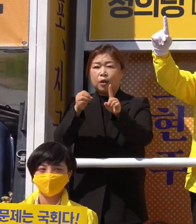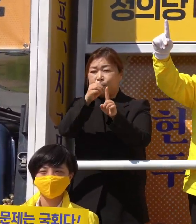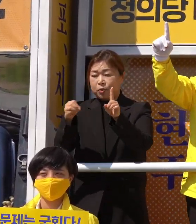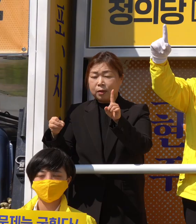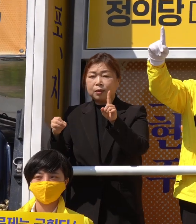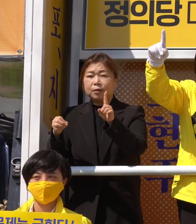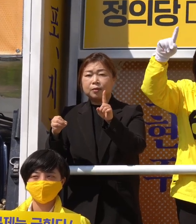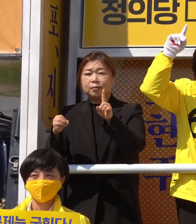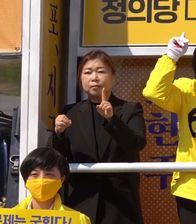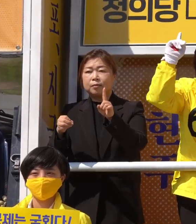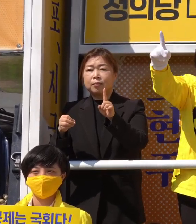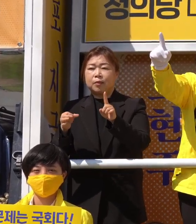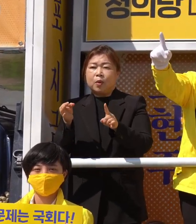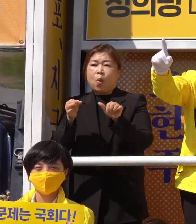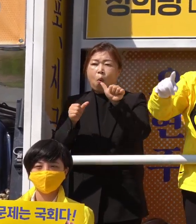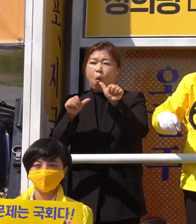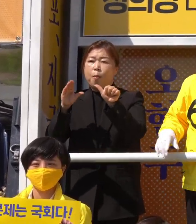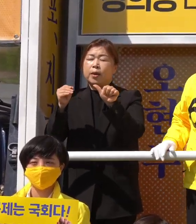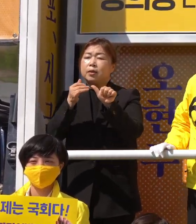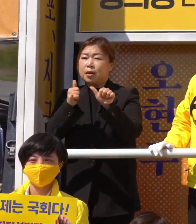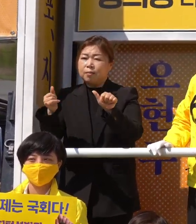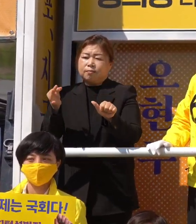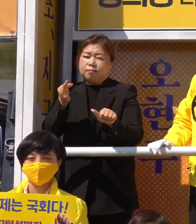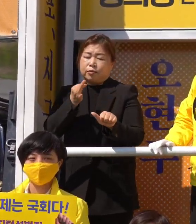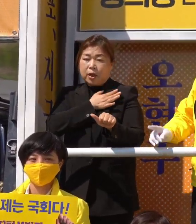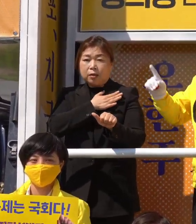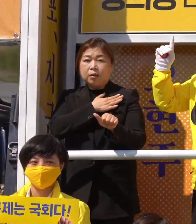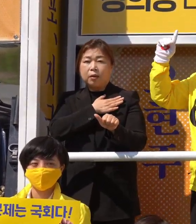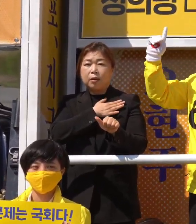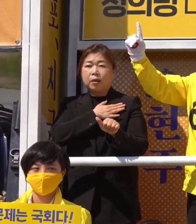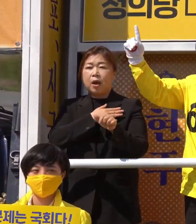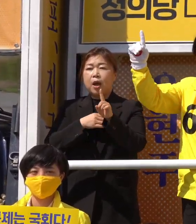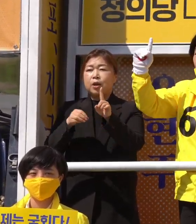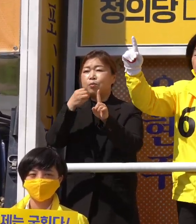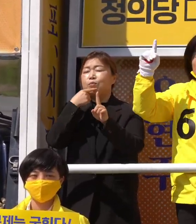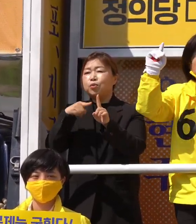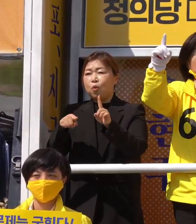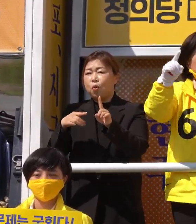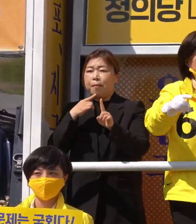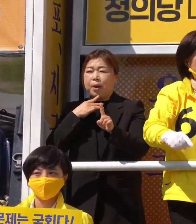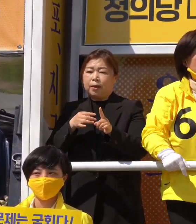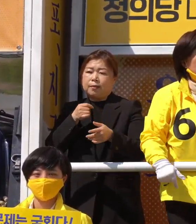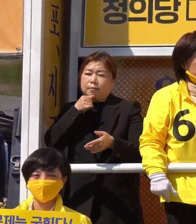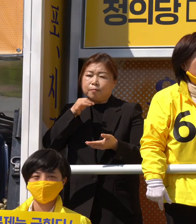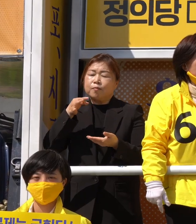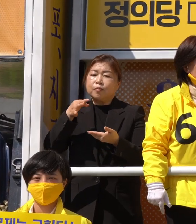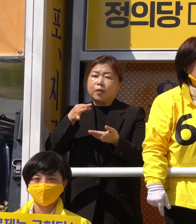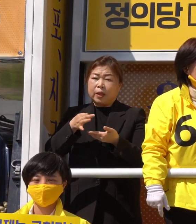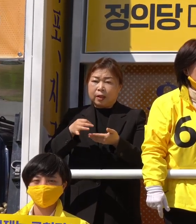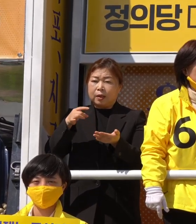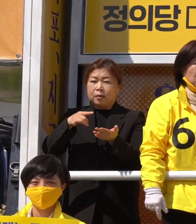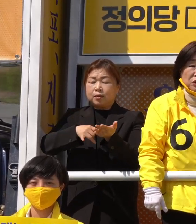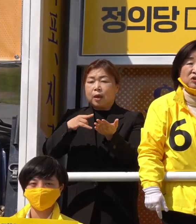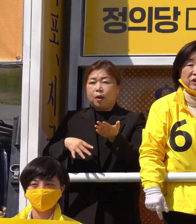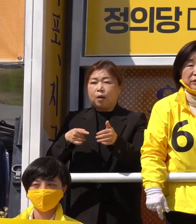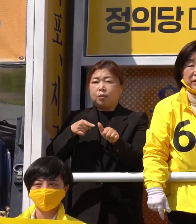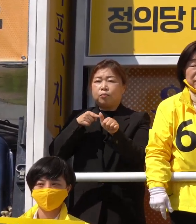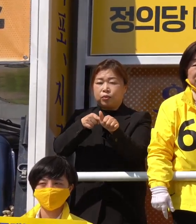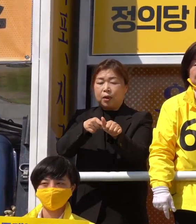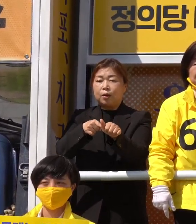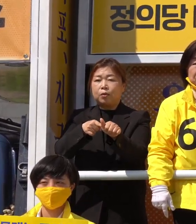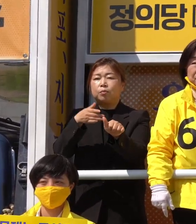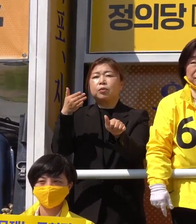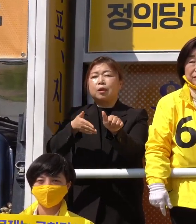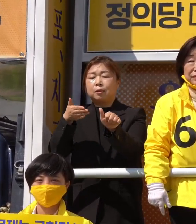1% 5만 명 슈퍼부자들에게 1%의 초부유세를 부과할 것을